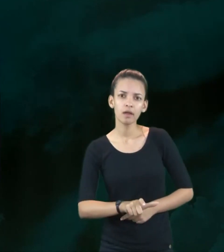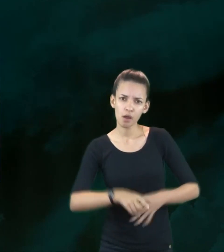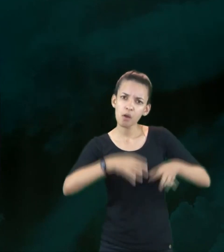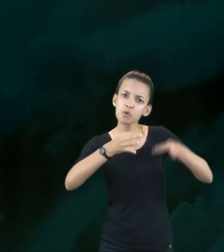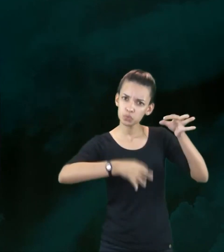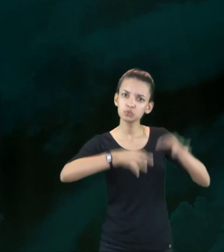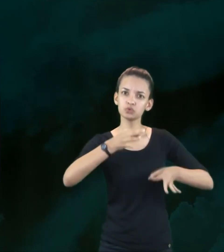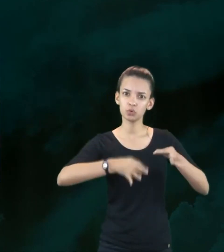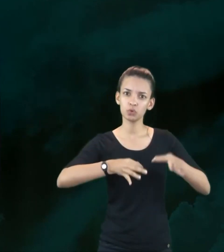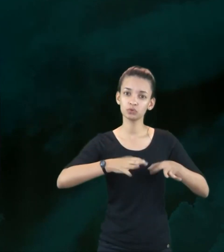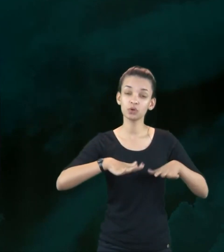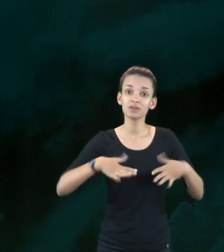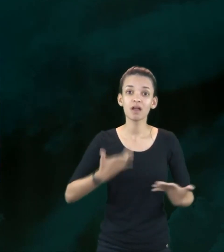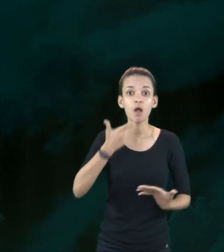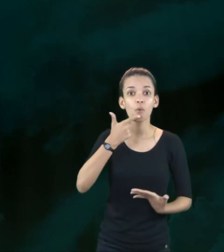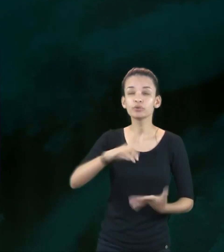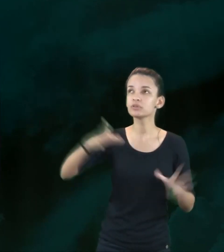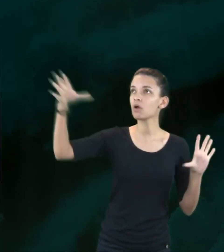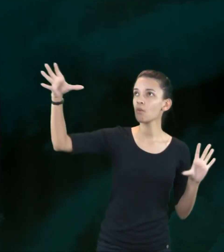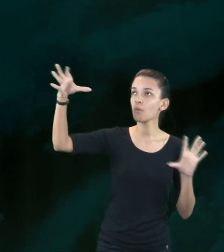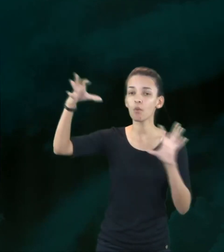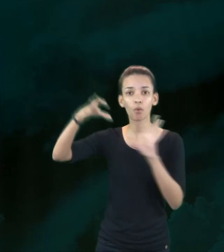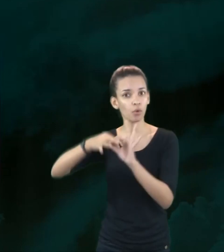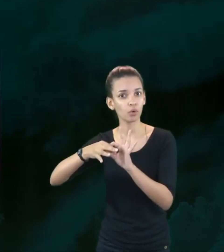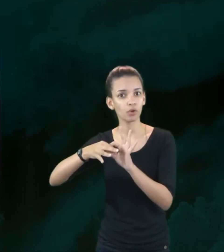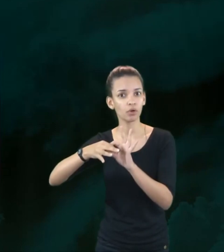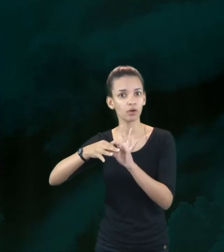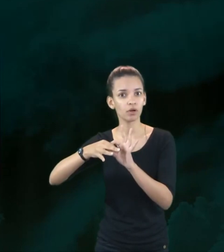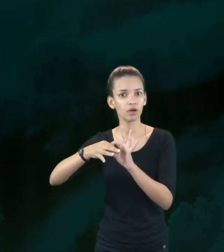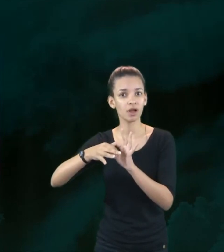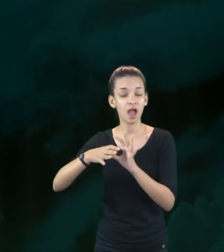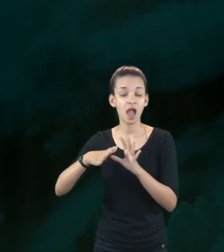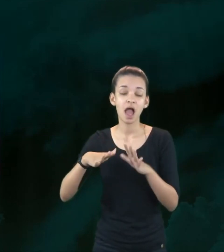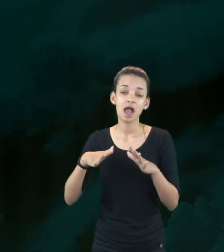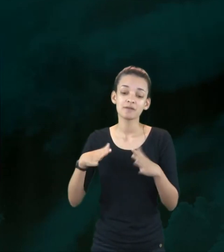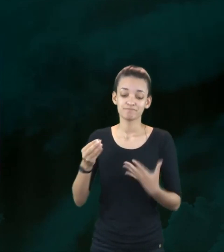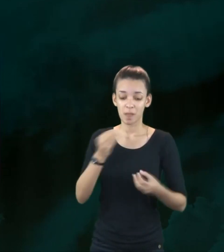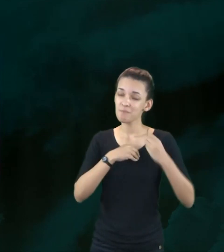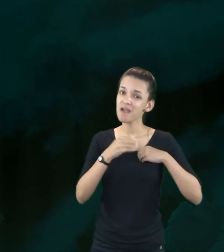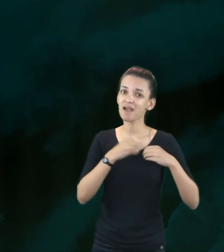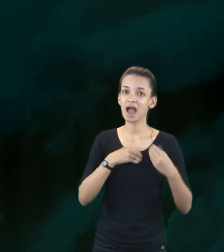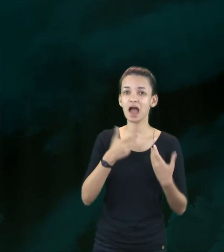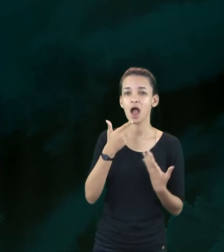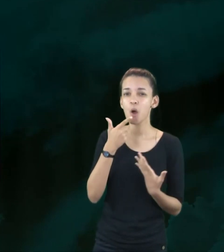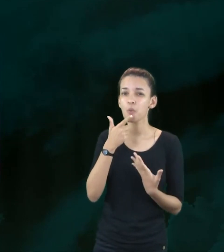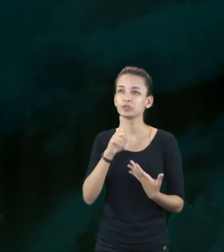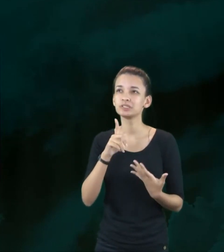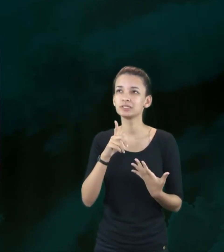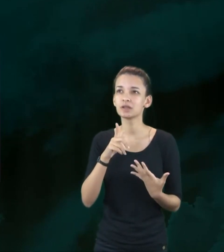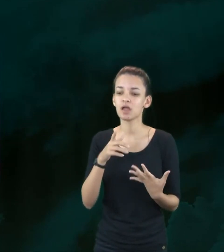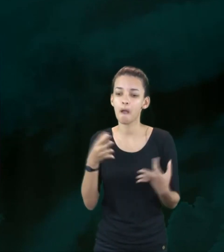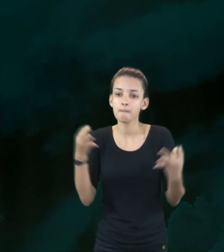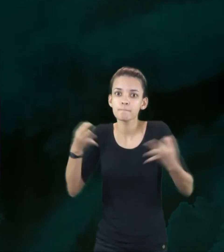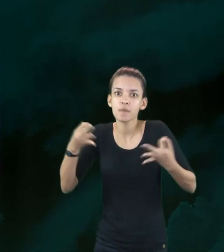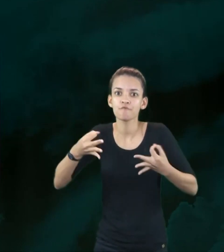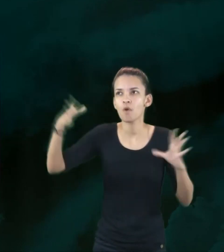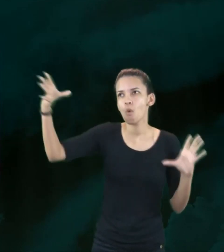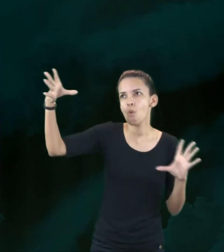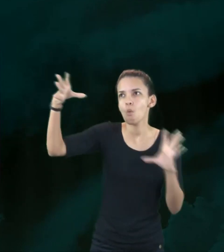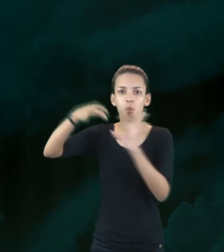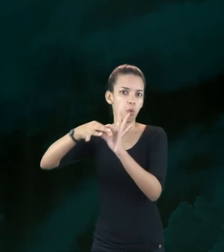Deus, entendeu? Embora desconectado de Deus, mas manteve essa ligação, porque ele queria ser justo, queria agradar a